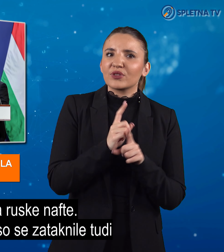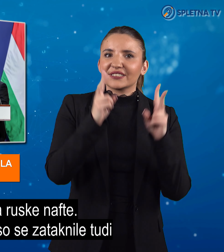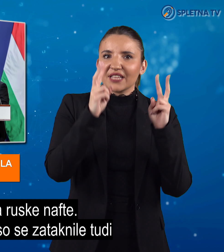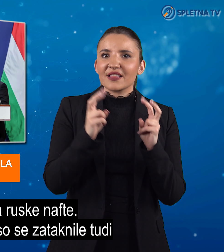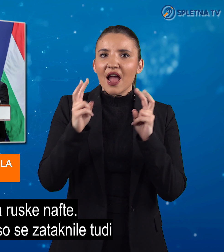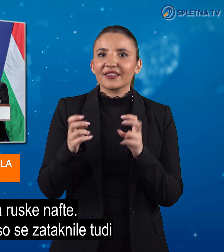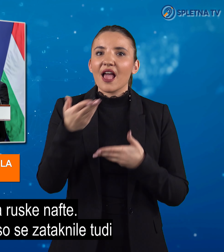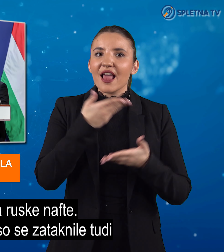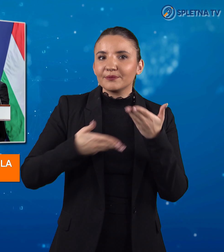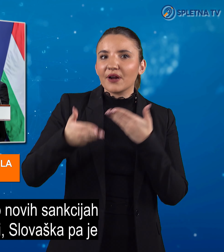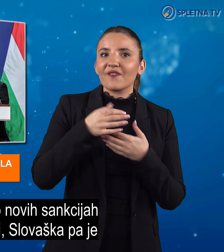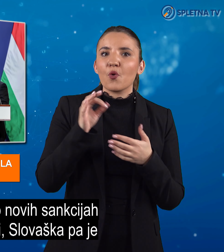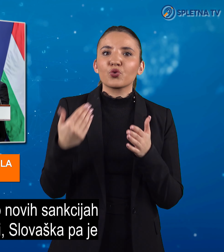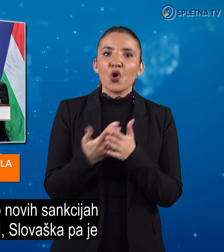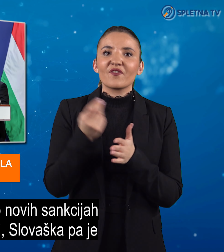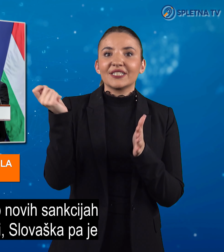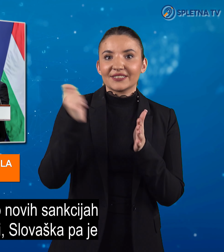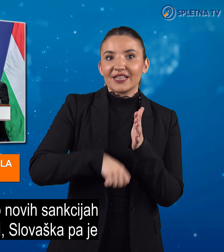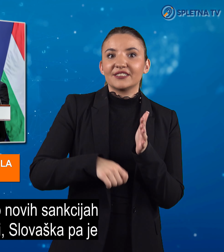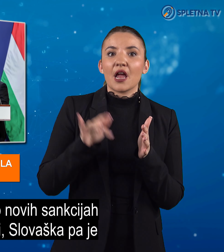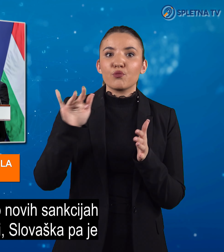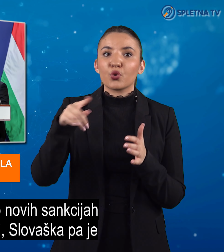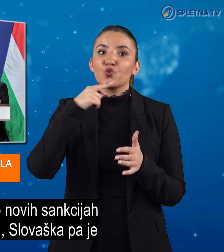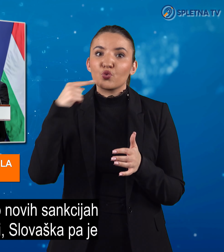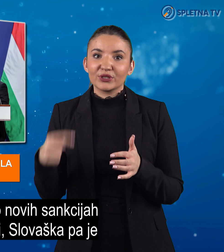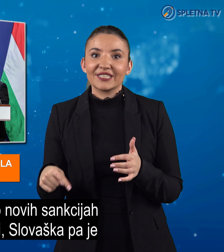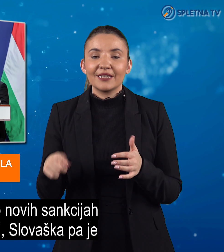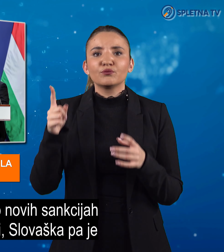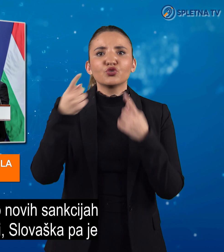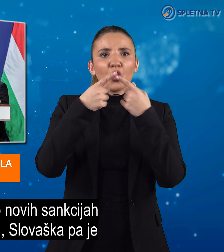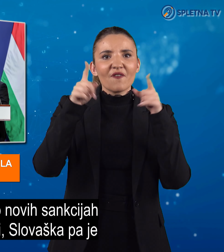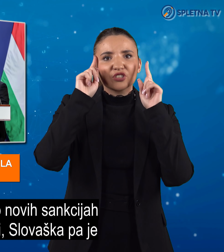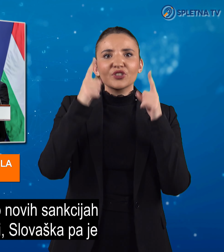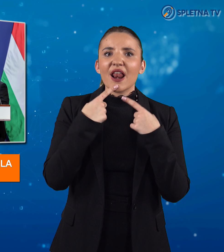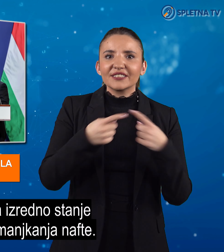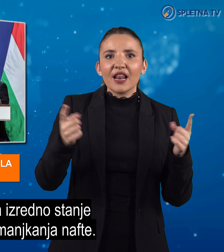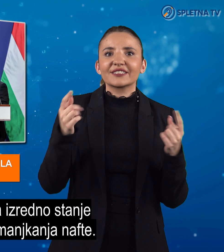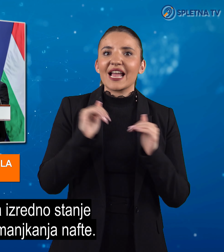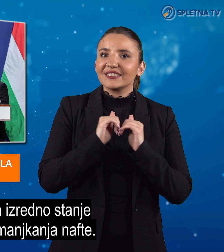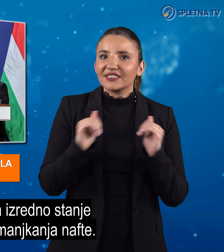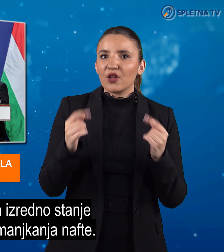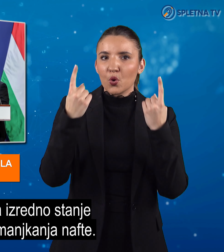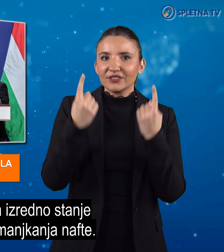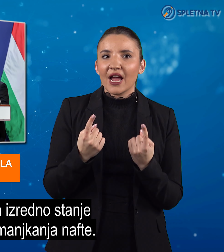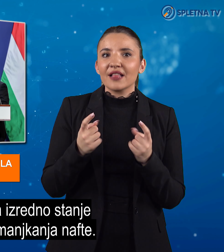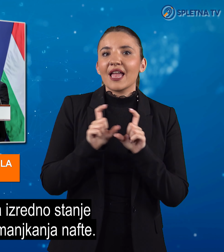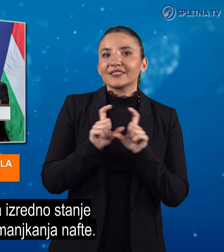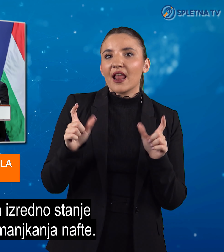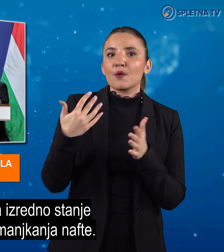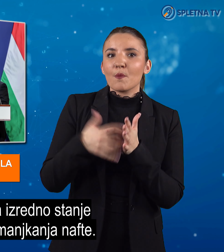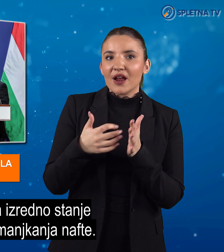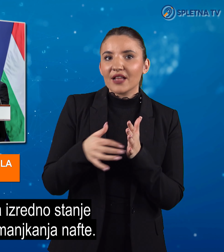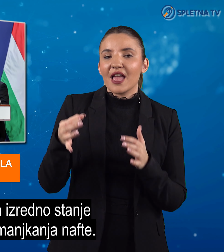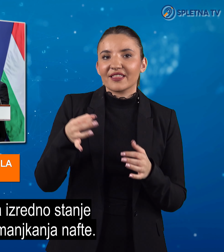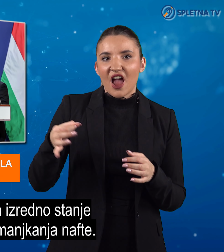Zaradi tega so se zataknile tudi razprave o novih sankcijah proti Rusiji, Slovaška pa je razglasila izredno stanje zaradi